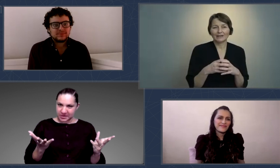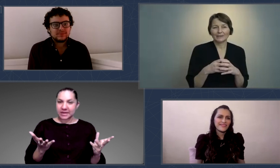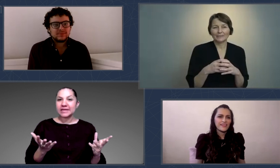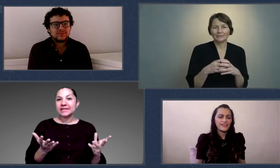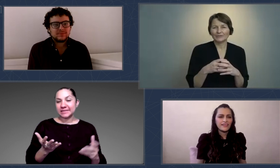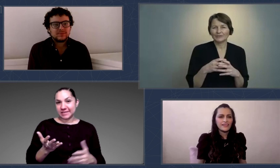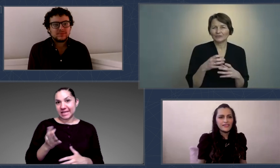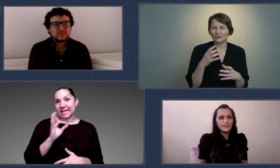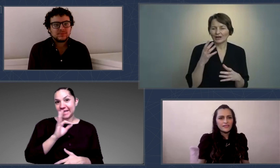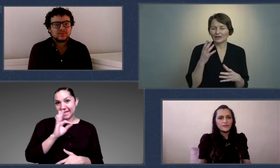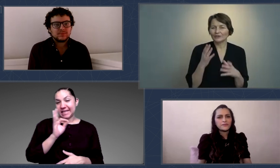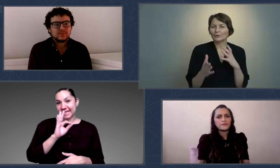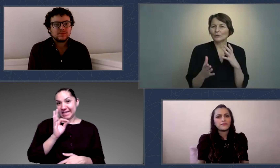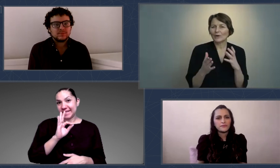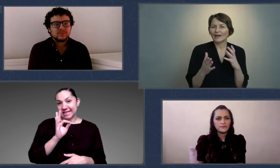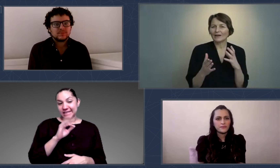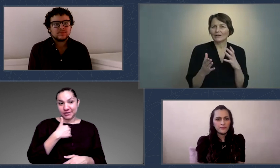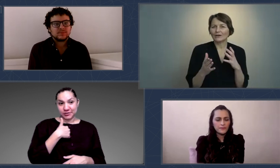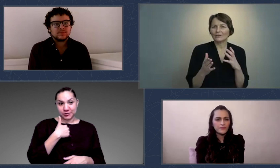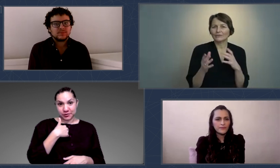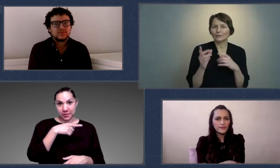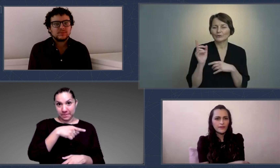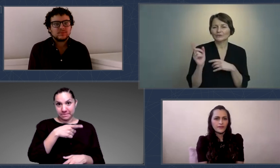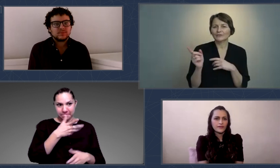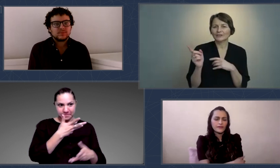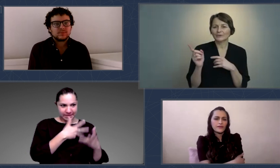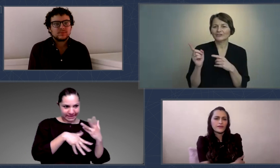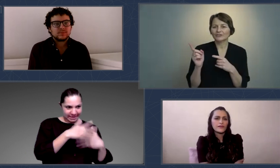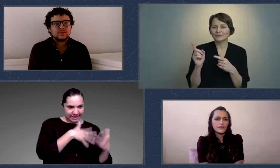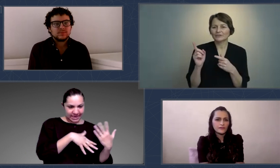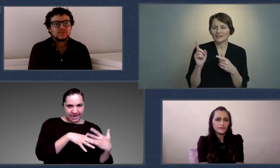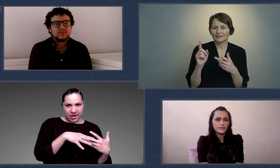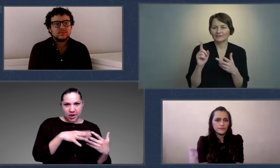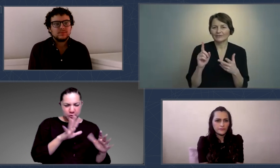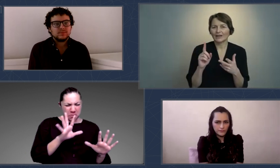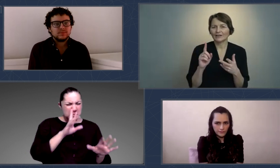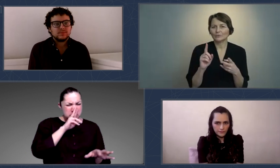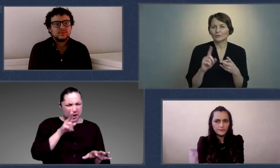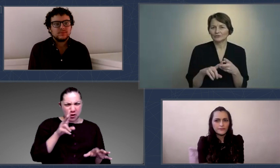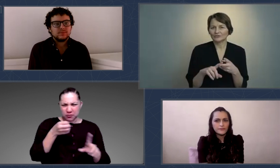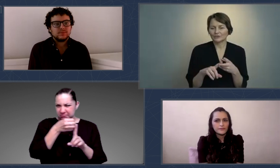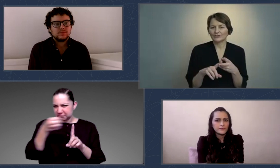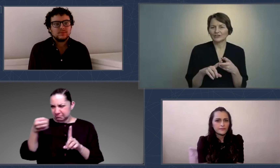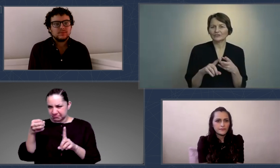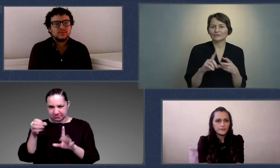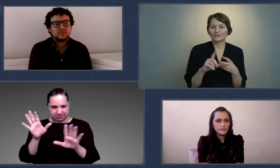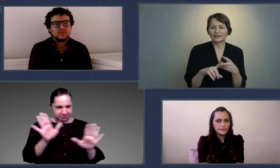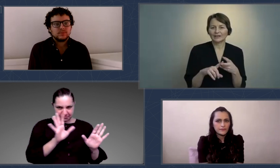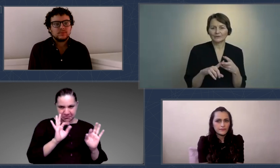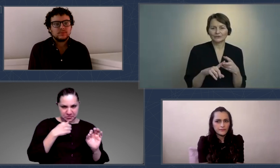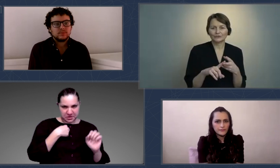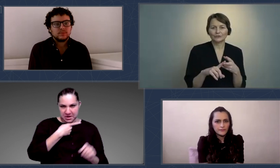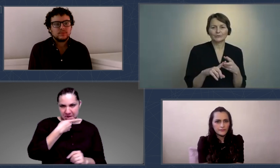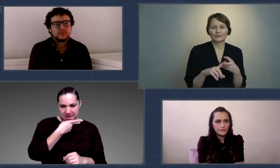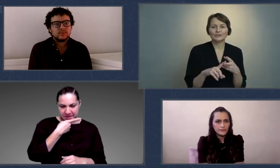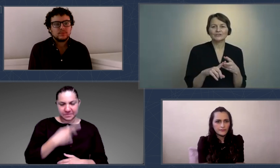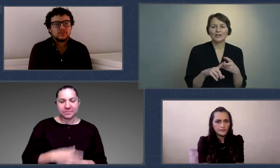si hago la interpretación en señas o en inglés, pero voy a hablar entonces.